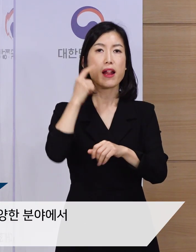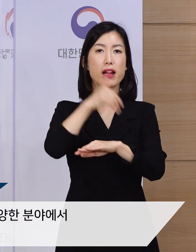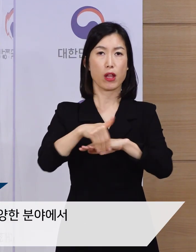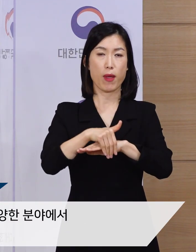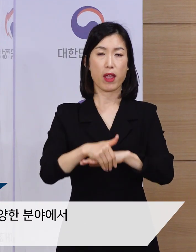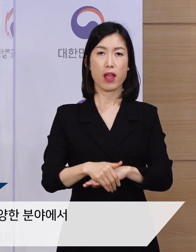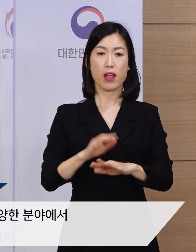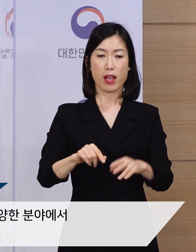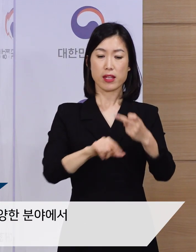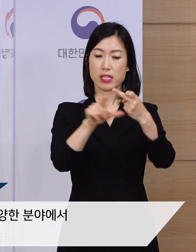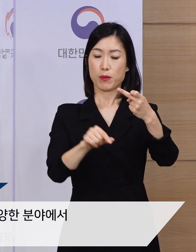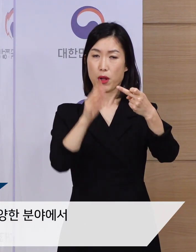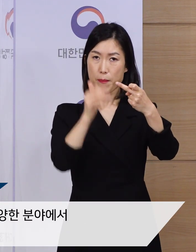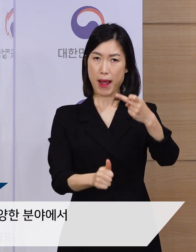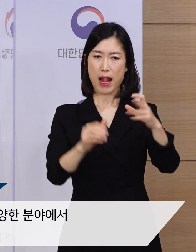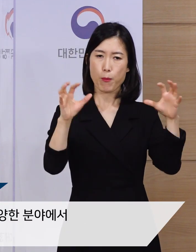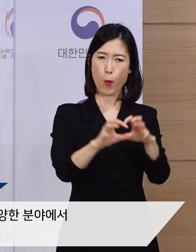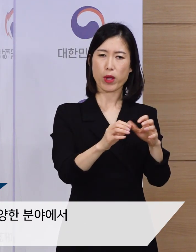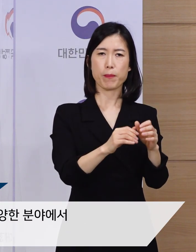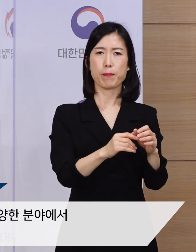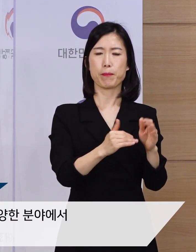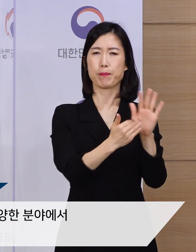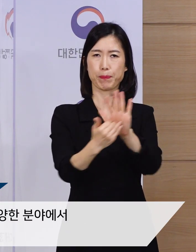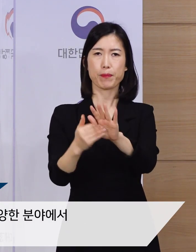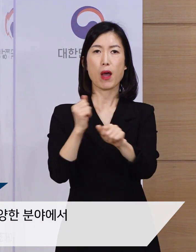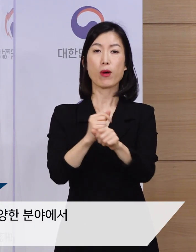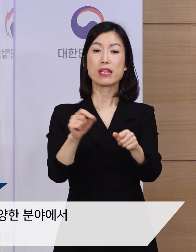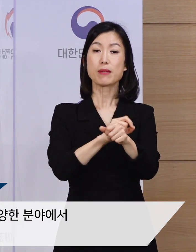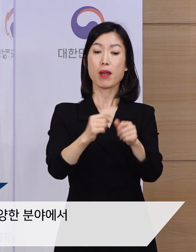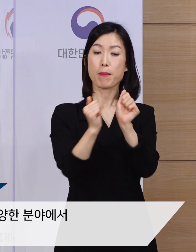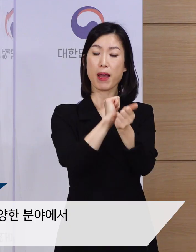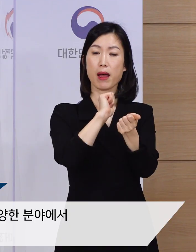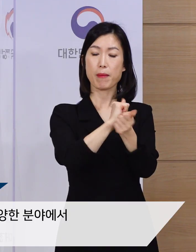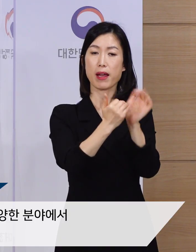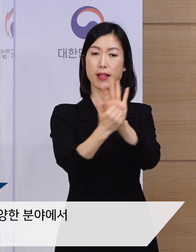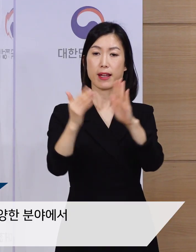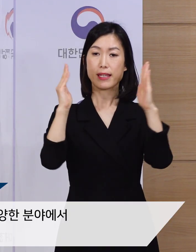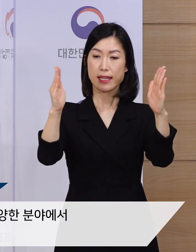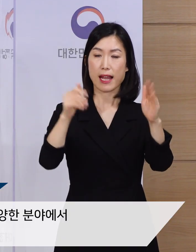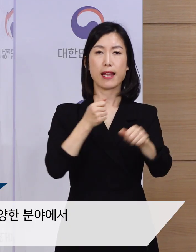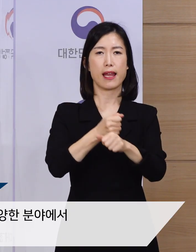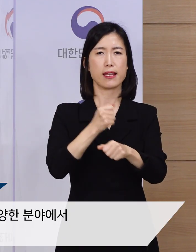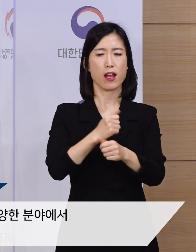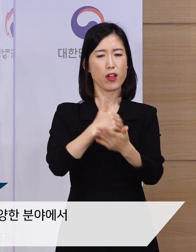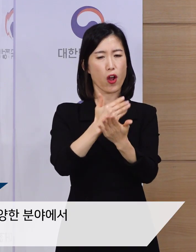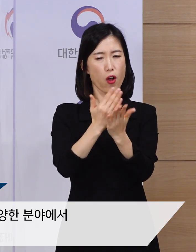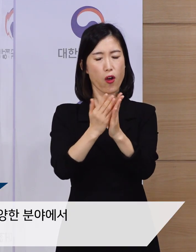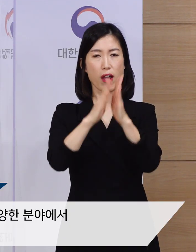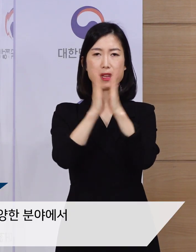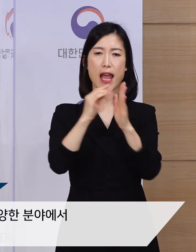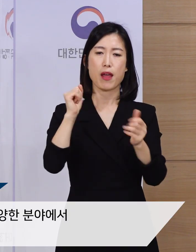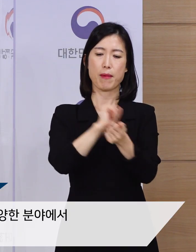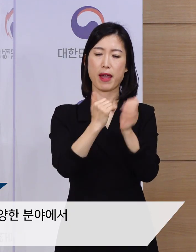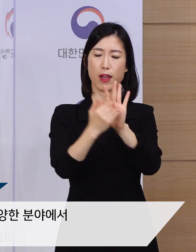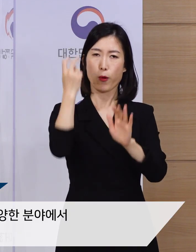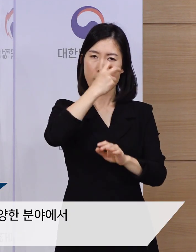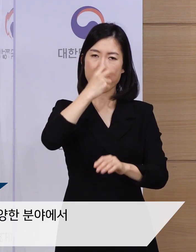집중 점검과 특별 방역 기간도 정하여 다양한 분야에서 방역 관리를 강화할